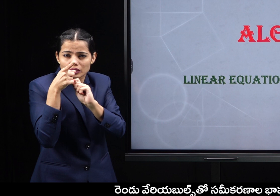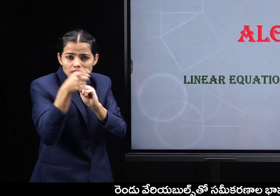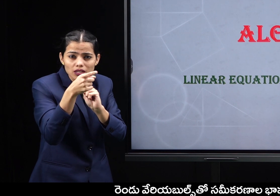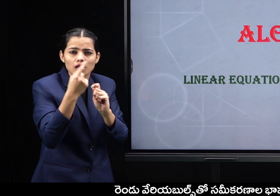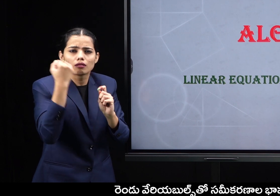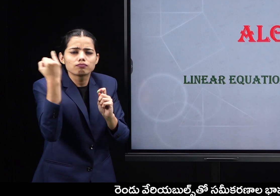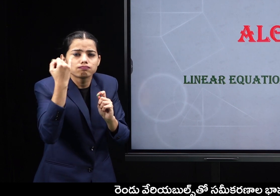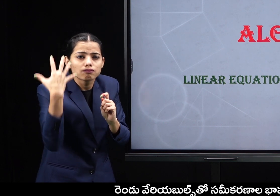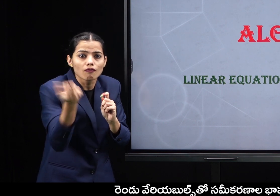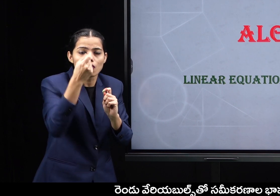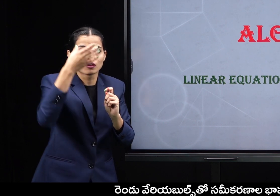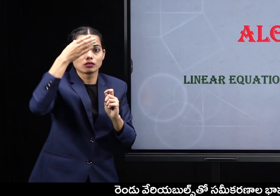అన్వేషించడం.